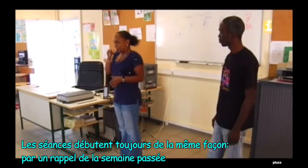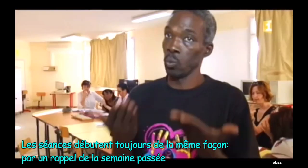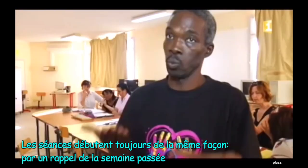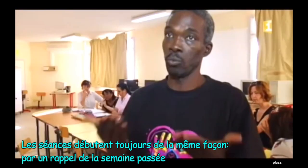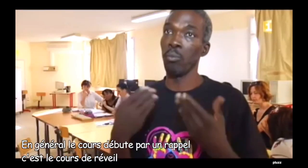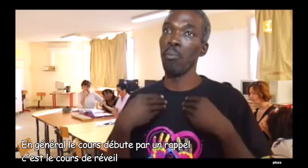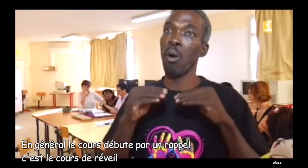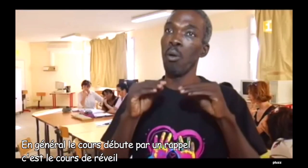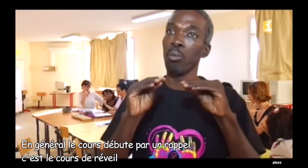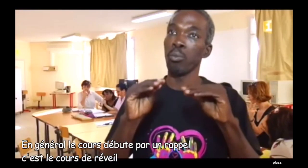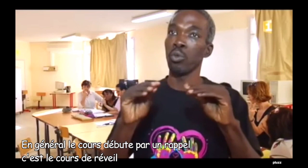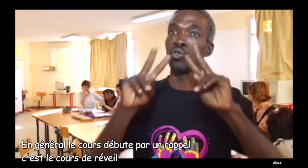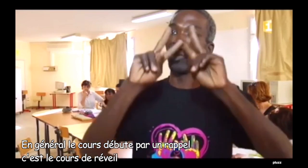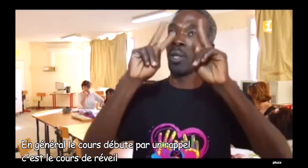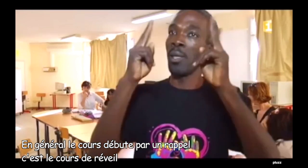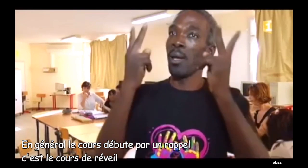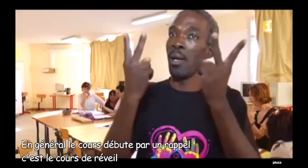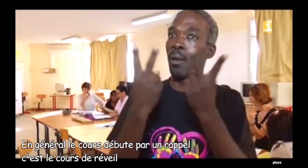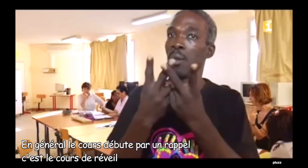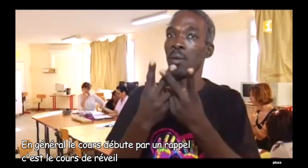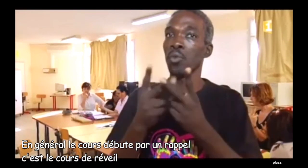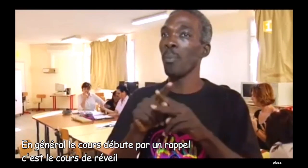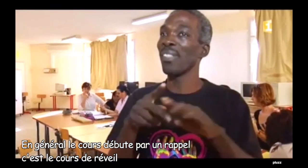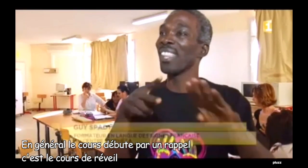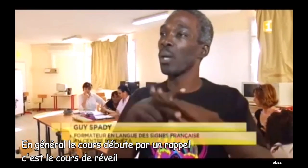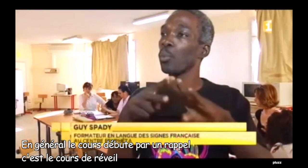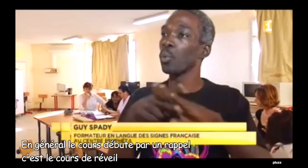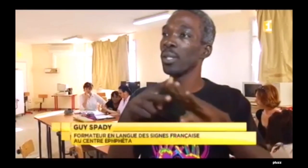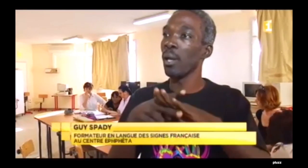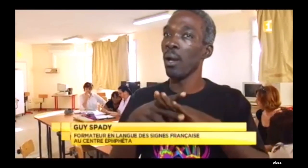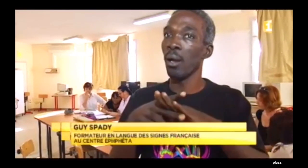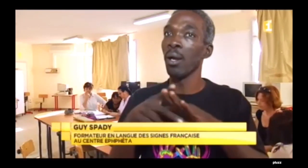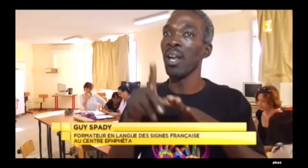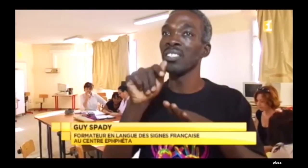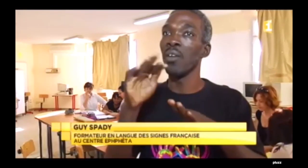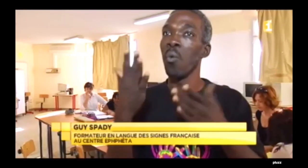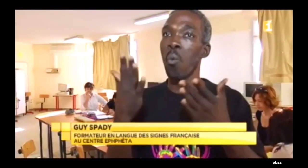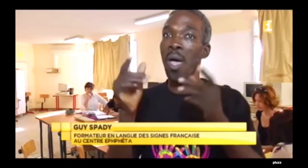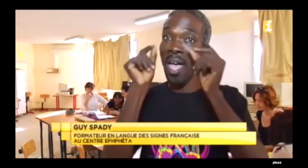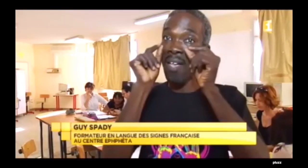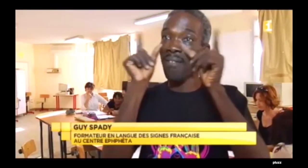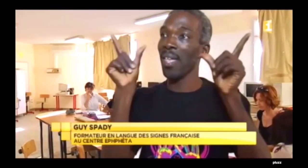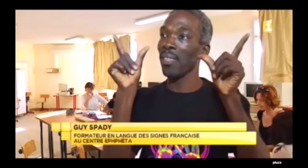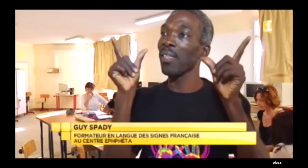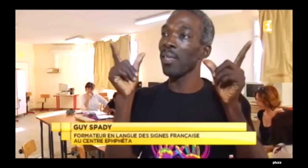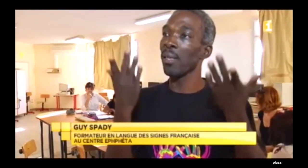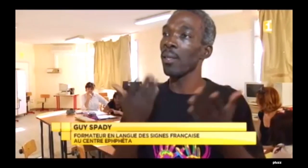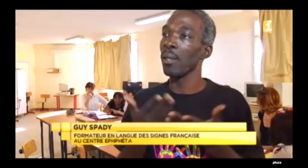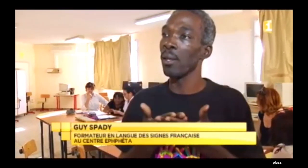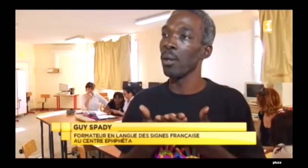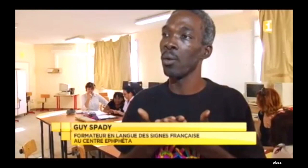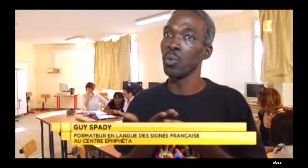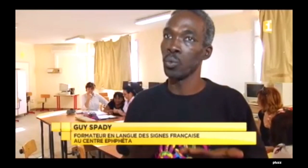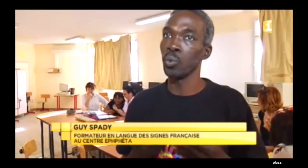semaine passée. Alors aujourd'hui, le cours général, en fait, je débute le cours, c'est le cours de